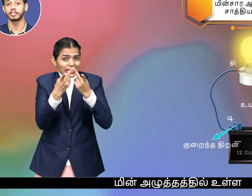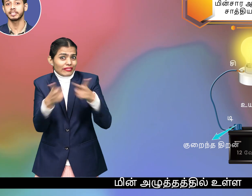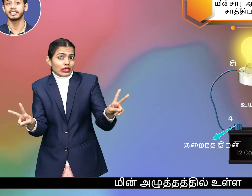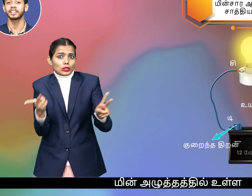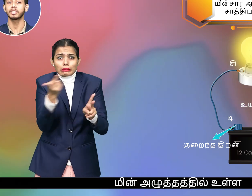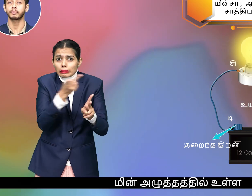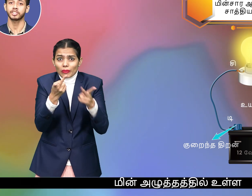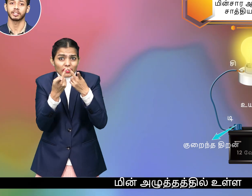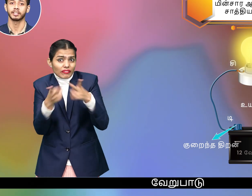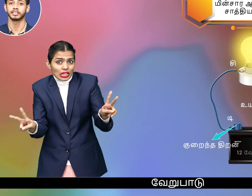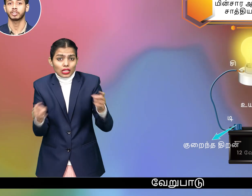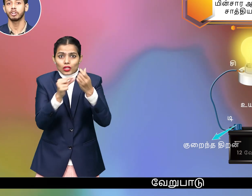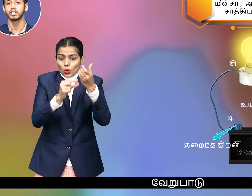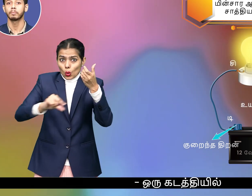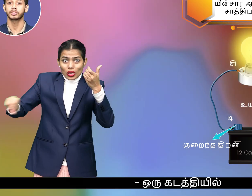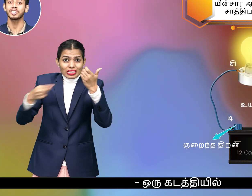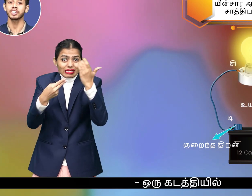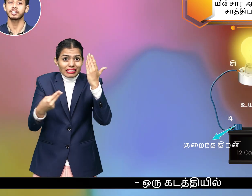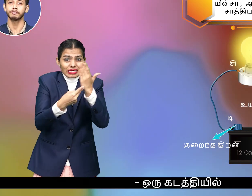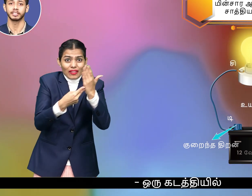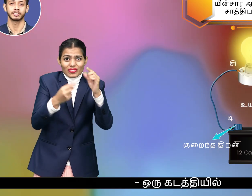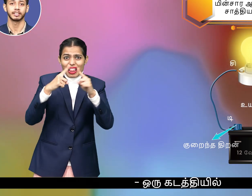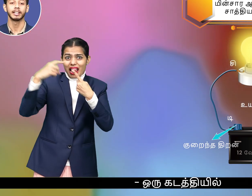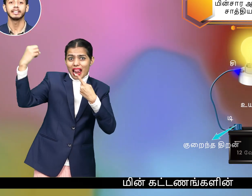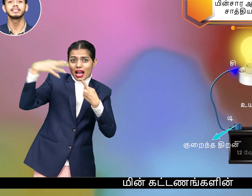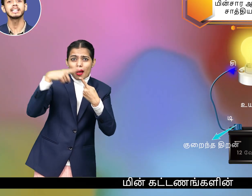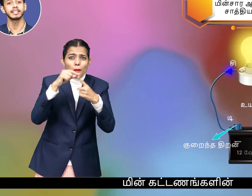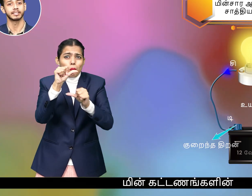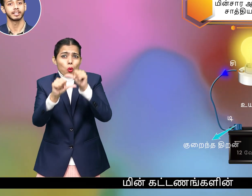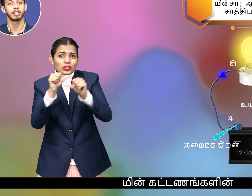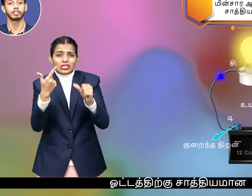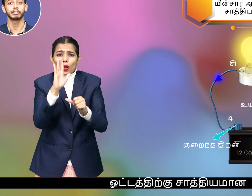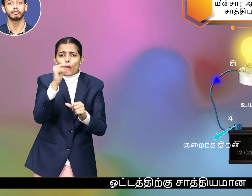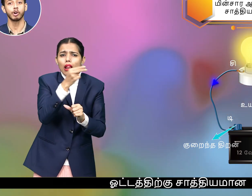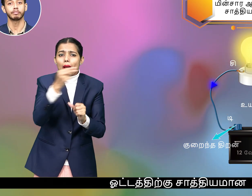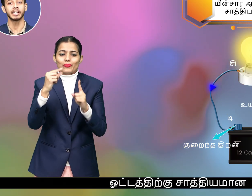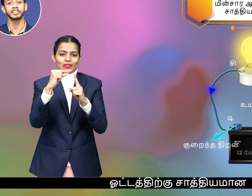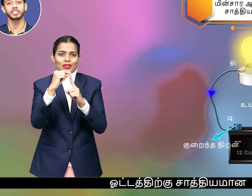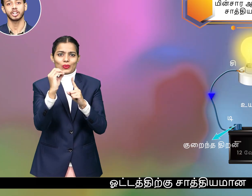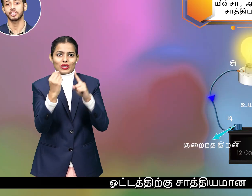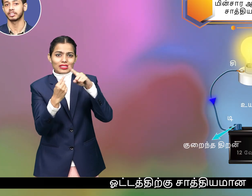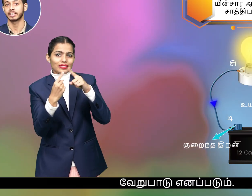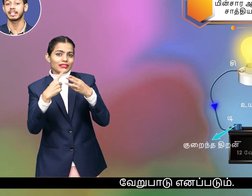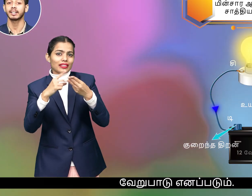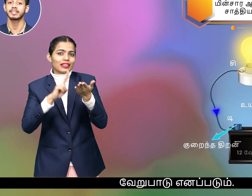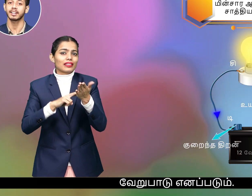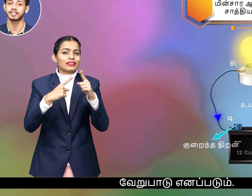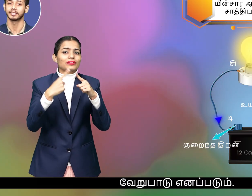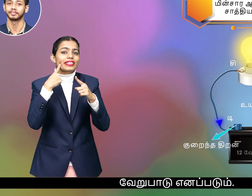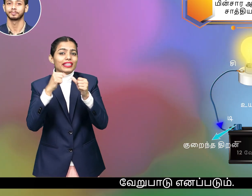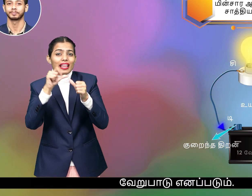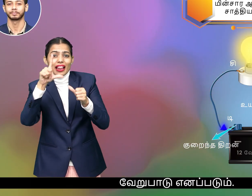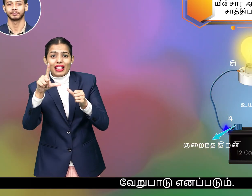இதேபோல் மின் அழுத்தத்தில் உள்ள வேறுபாடு ஒரு கடத்தியில் மின்னேற்றங்களின் ஓட்டத்திற்கு மின் அழுத்த